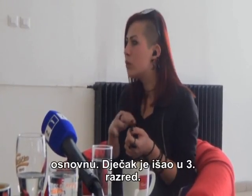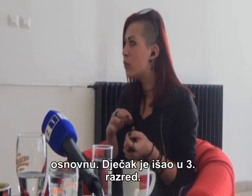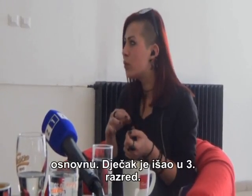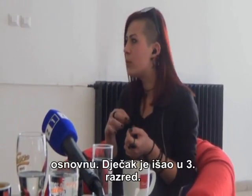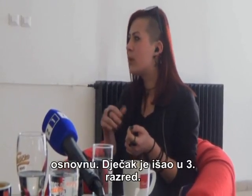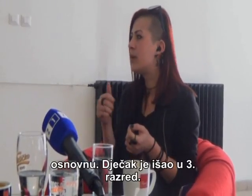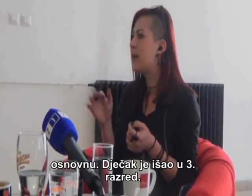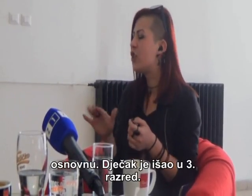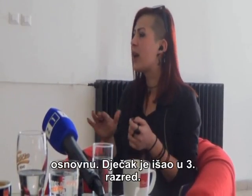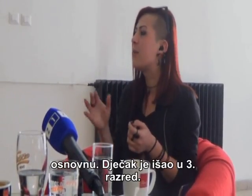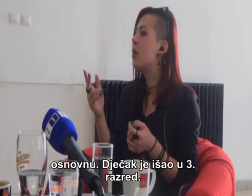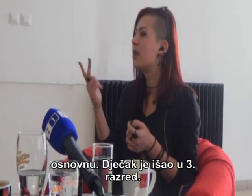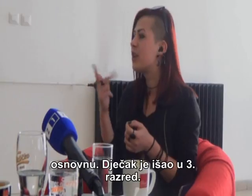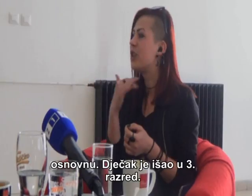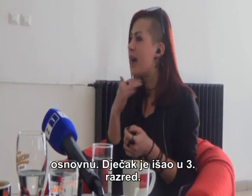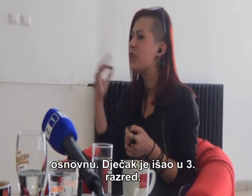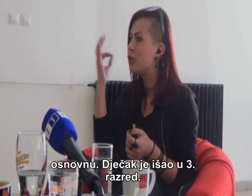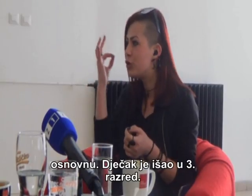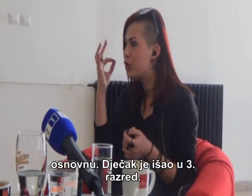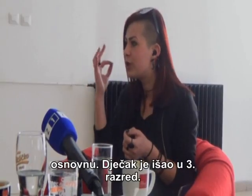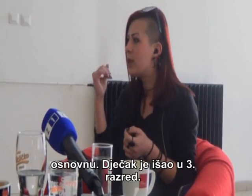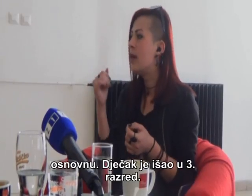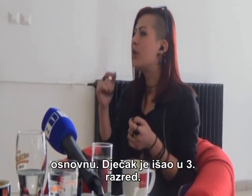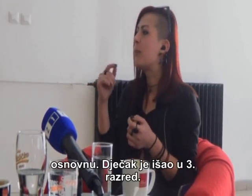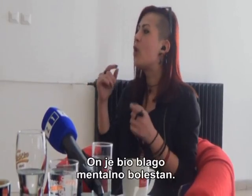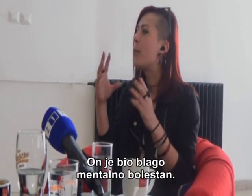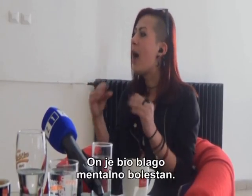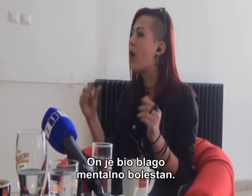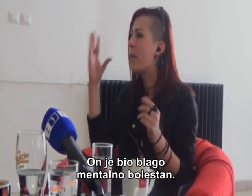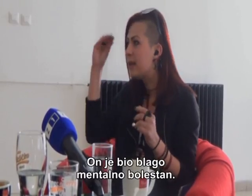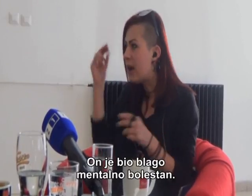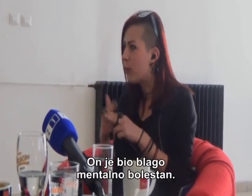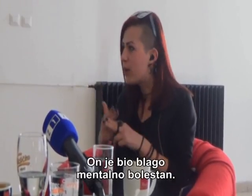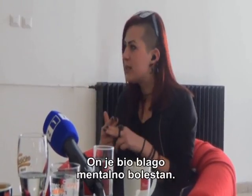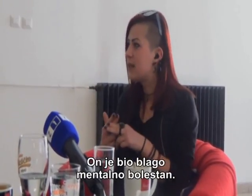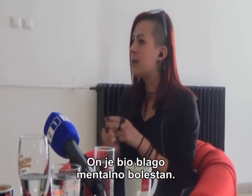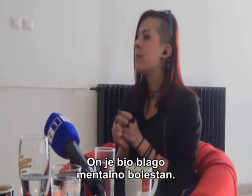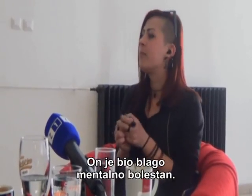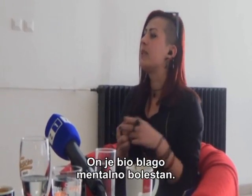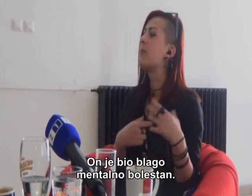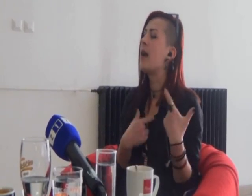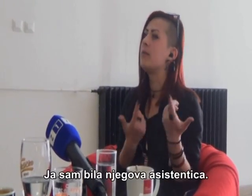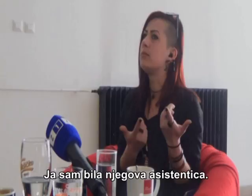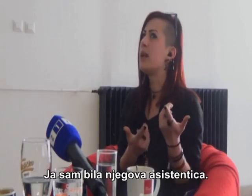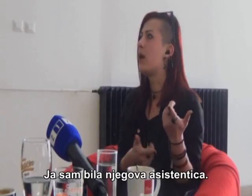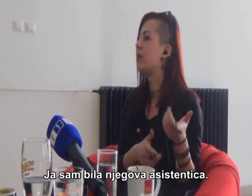osnovnu, djetak je bio teče radi čuši. On je bio blago mentalno bolestan, pa sam ja bila ovdje